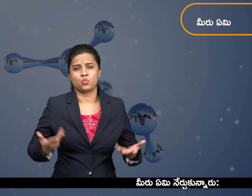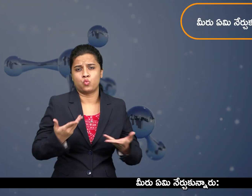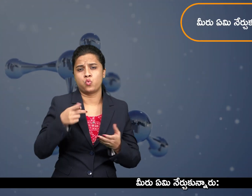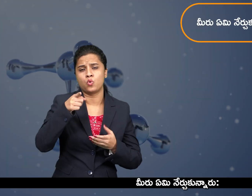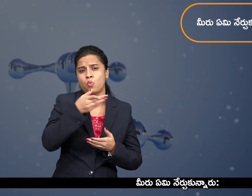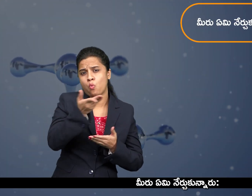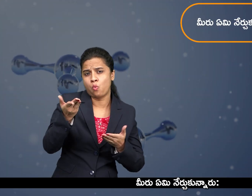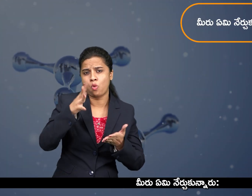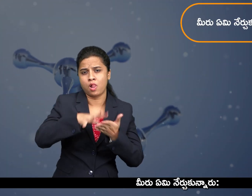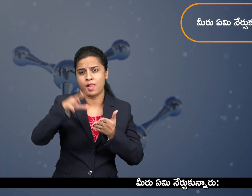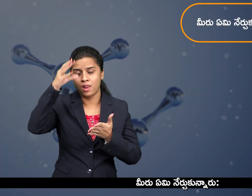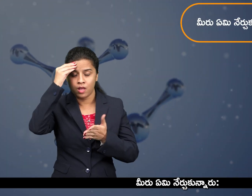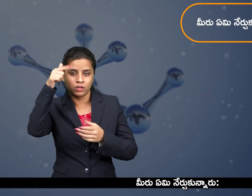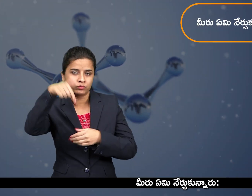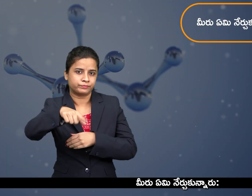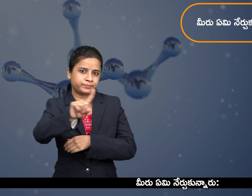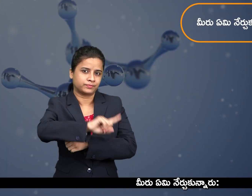మీరు ఏం నేర్చుకున్నారు?